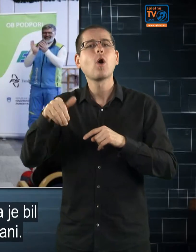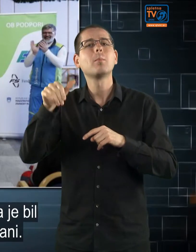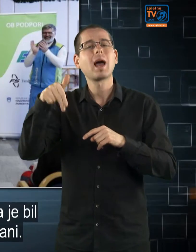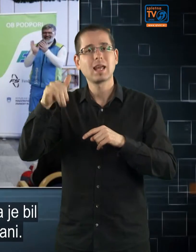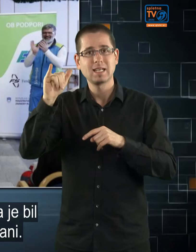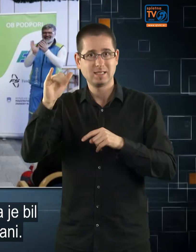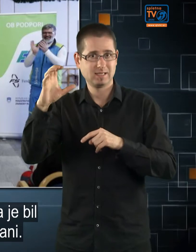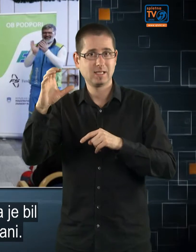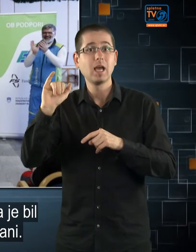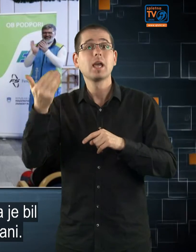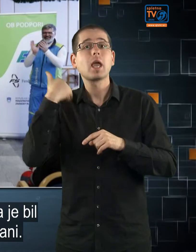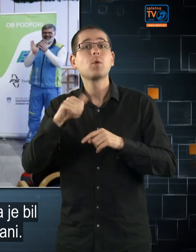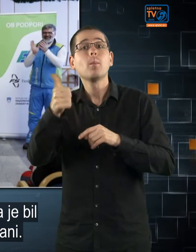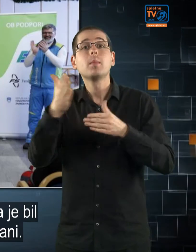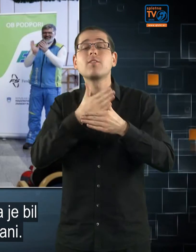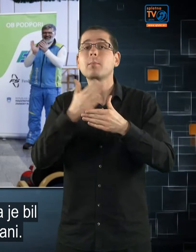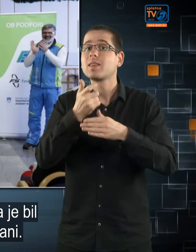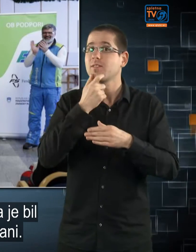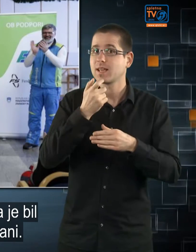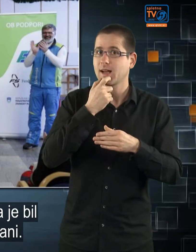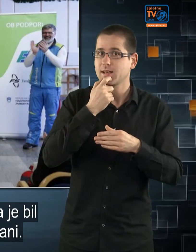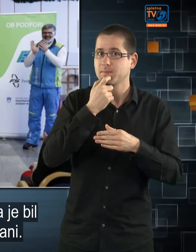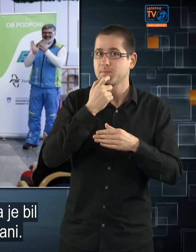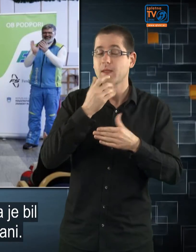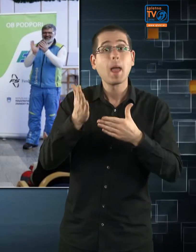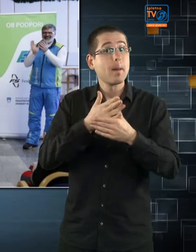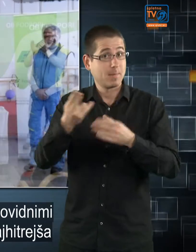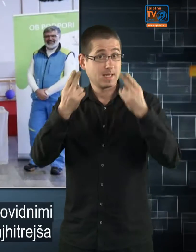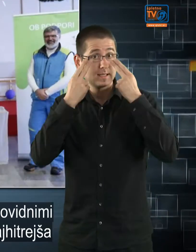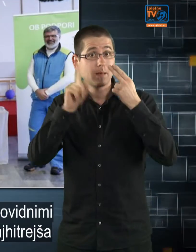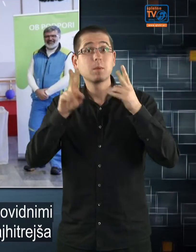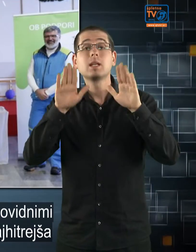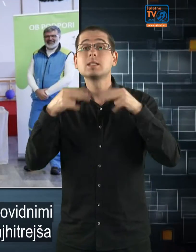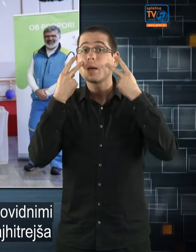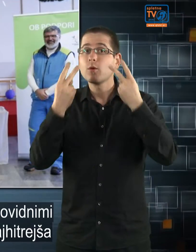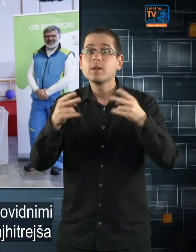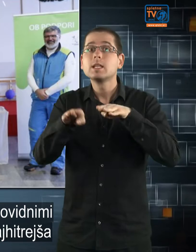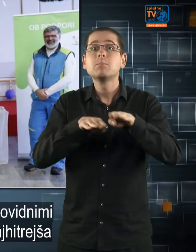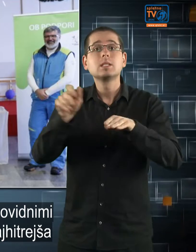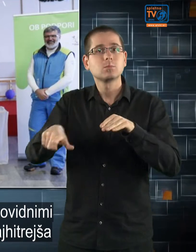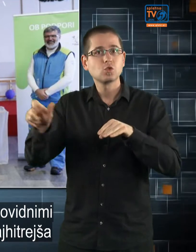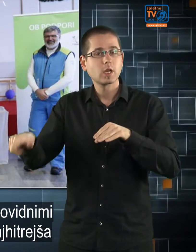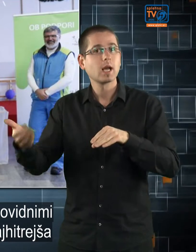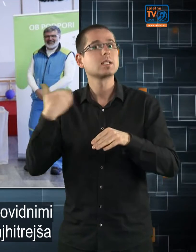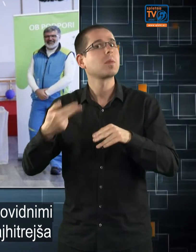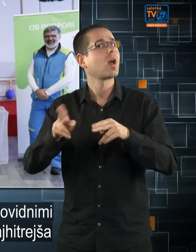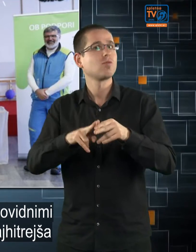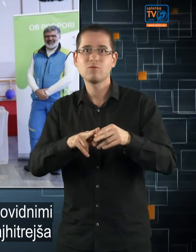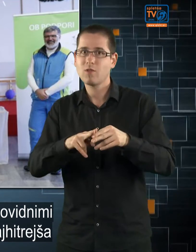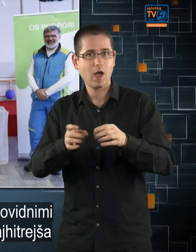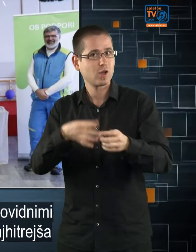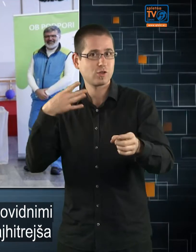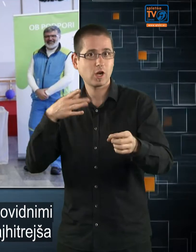Stanko Melinc pa je bil prvi med veterani. Med slepimi in slabovidnimi smučarji sta bila